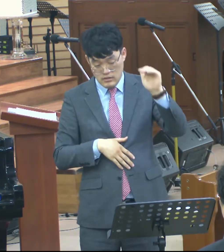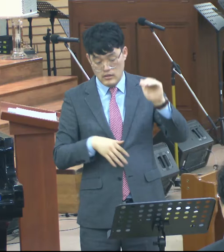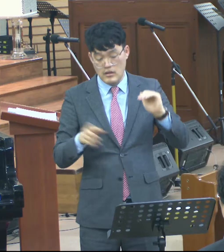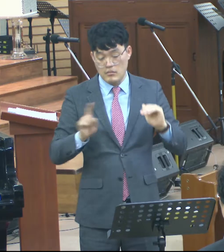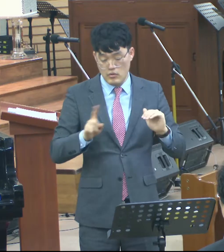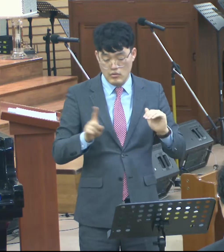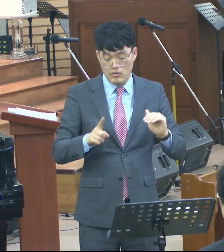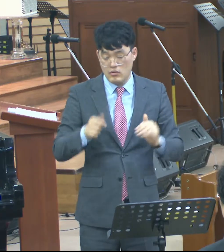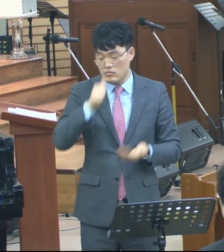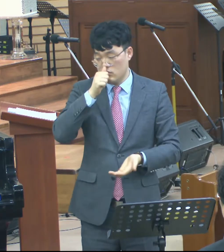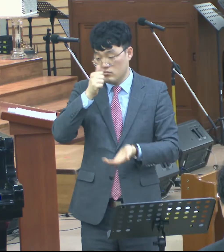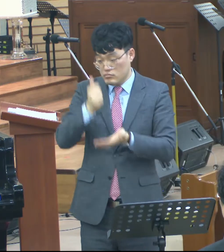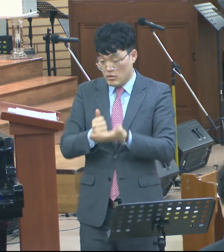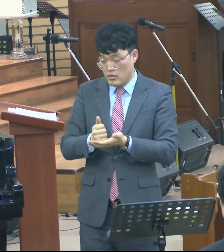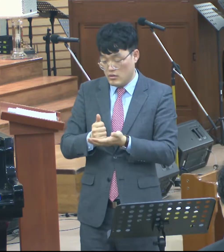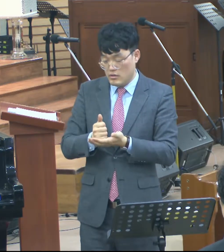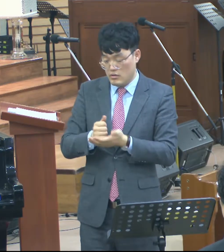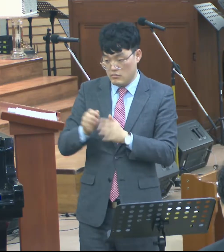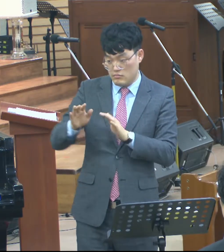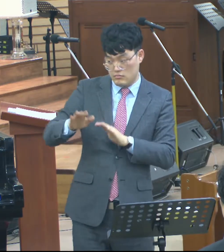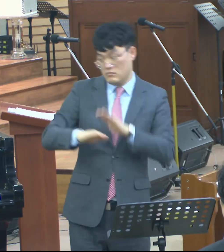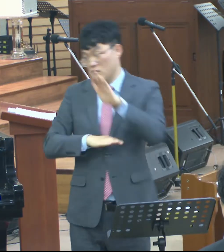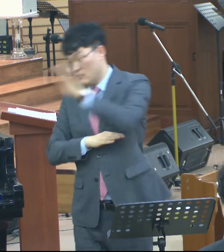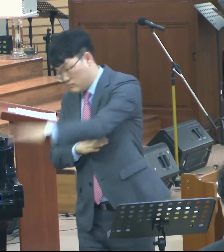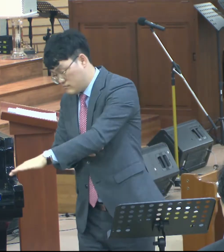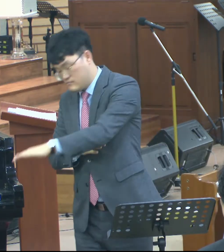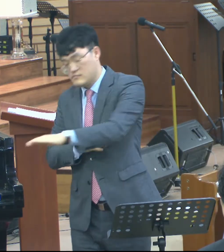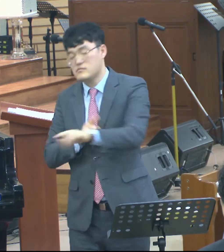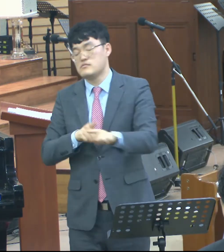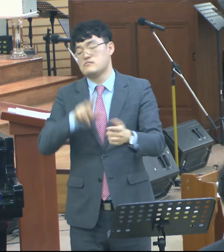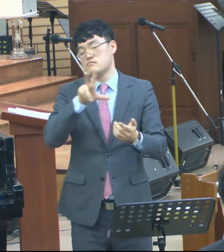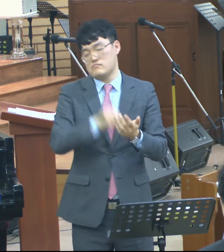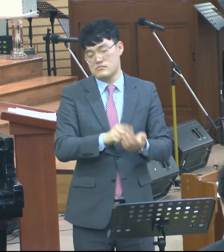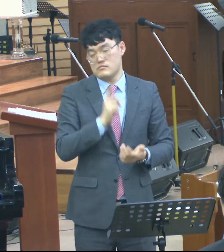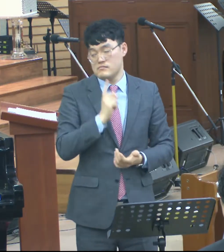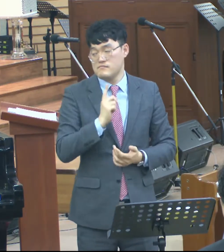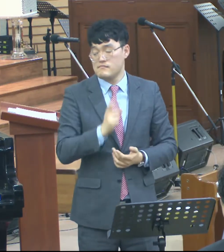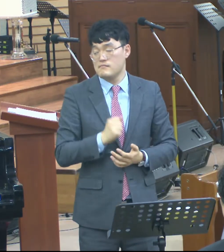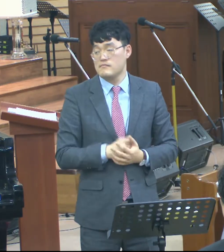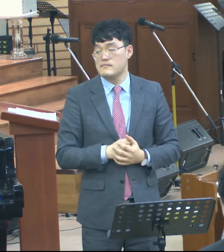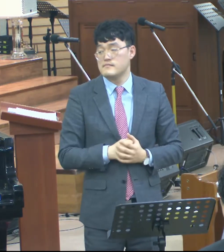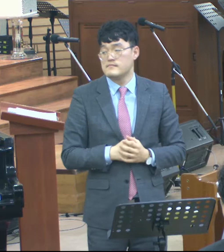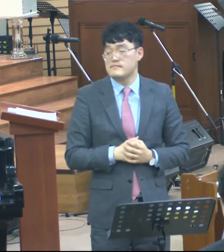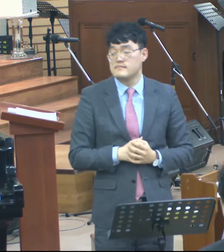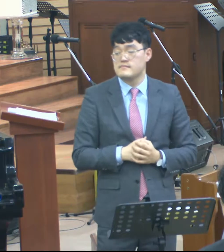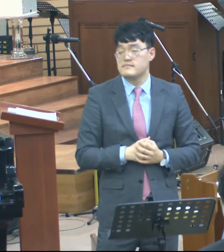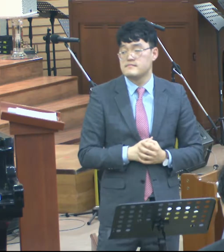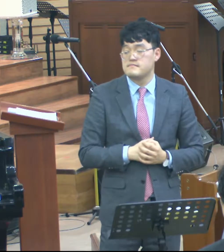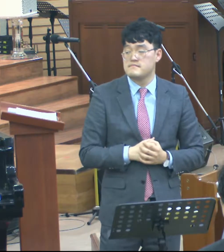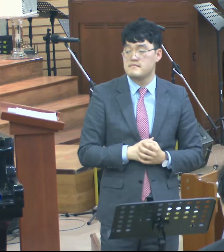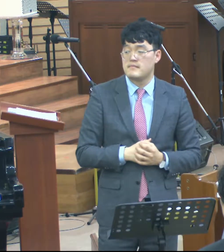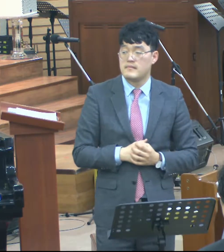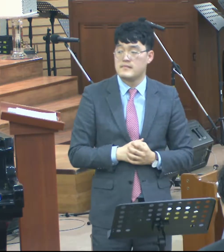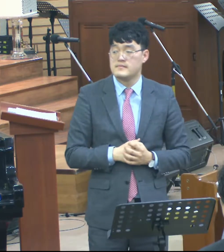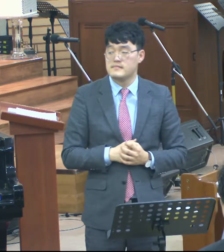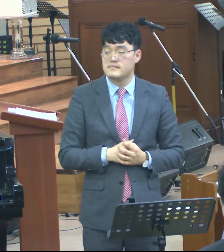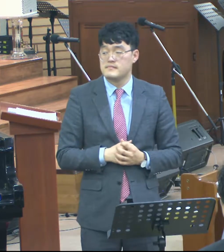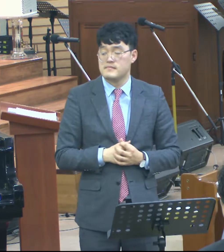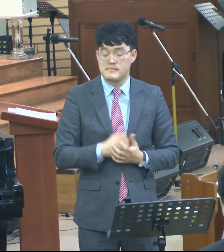거예요. 완전 범죄도 될 수 있지만요, 드러나죠. 다 드러나요. 한 3년, 5년